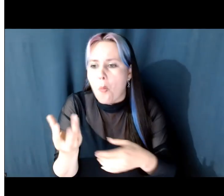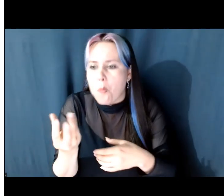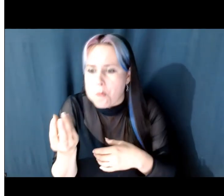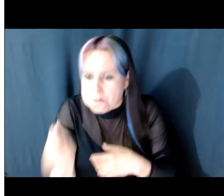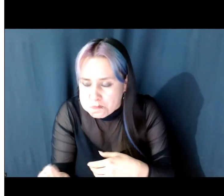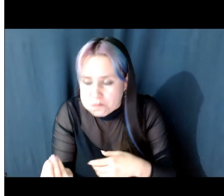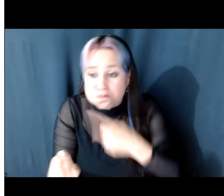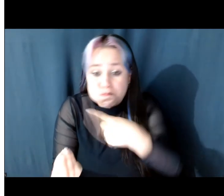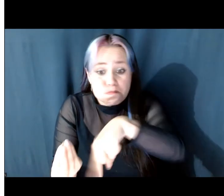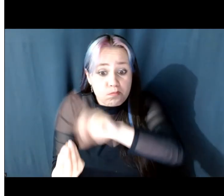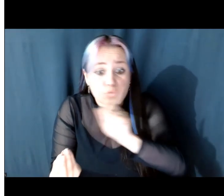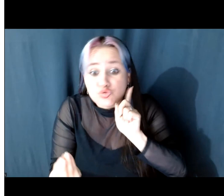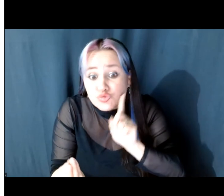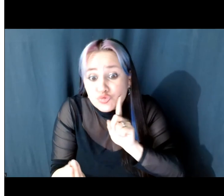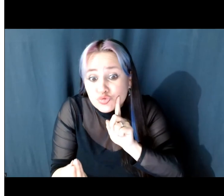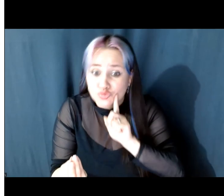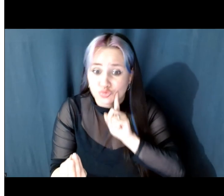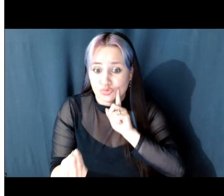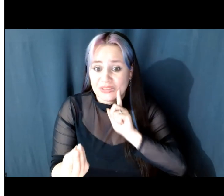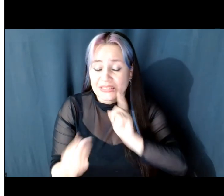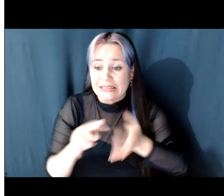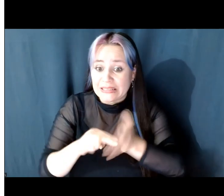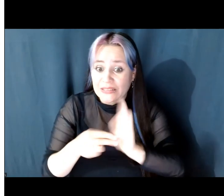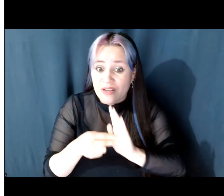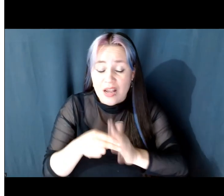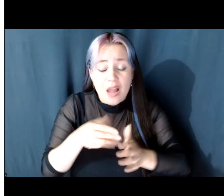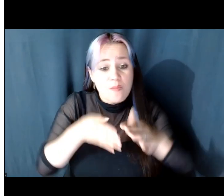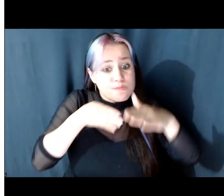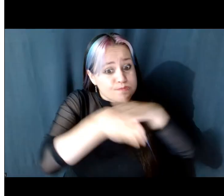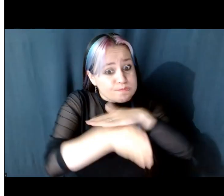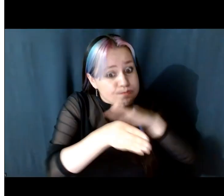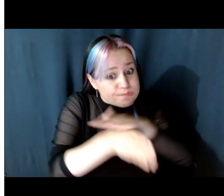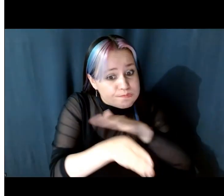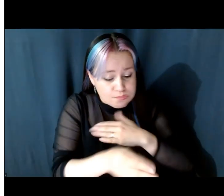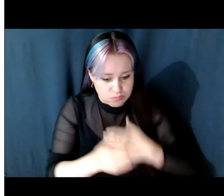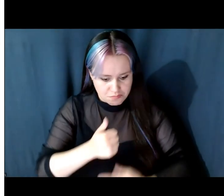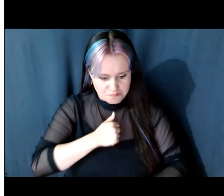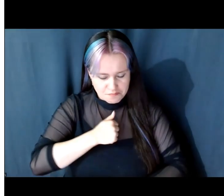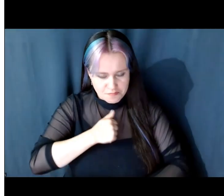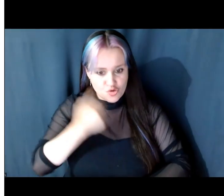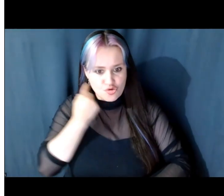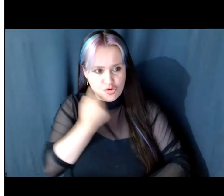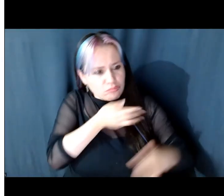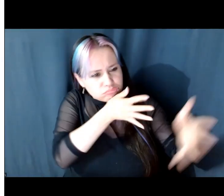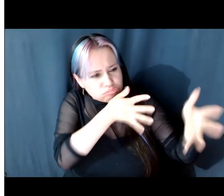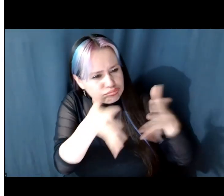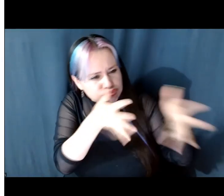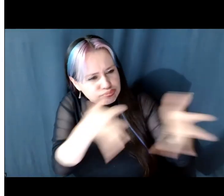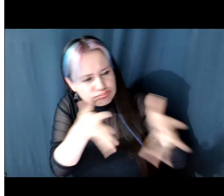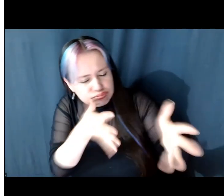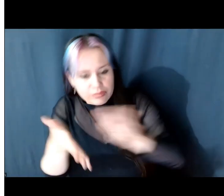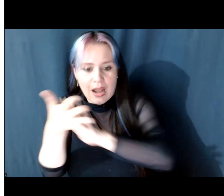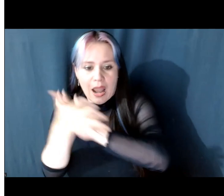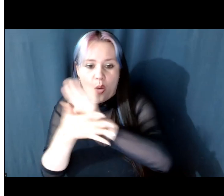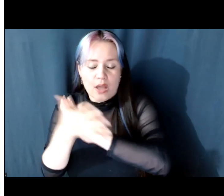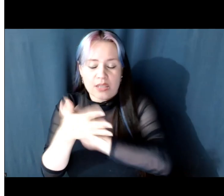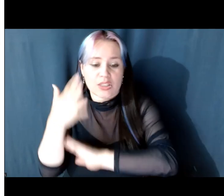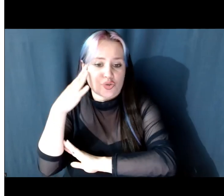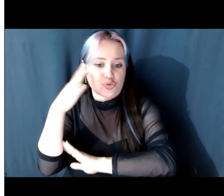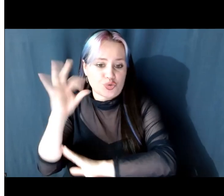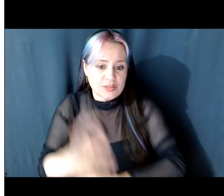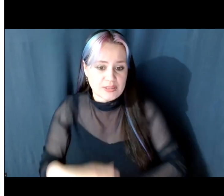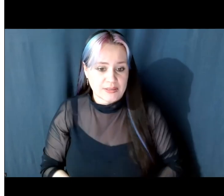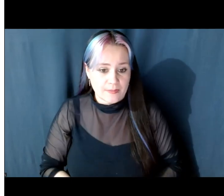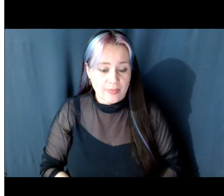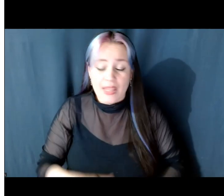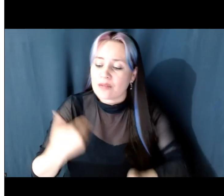comunidades sordas sean participes de los procesos de enseñanza de la lengua de señas a la población oyente asegurando los procesos administrativos que